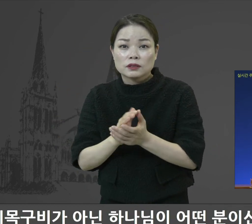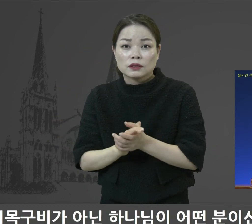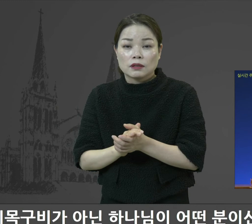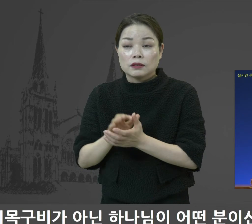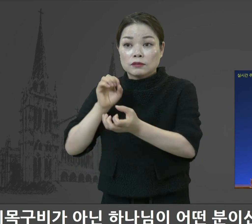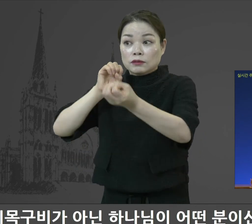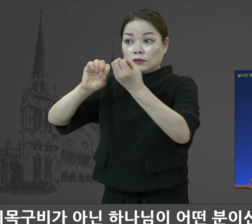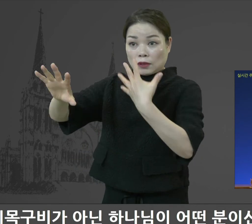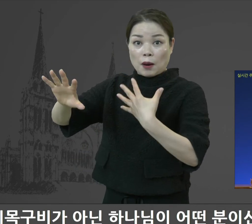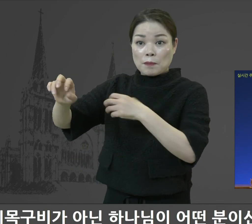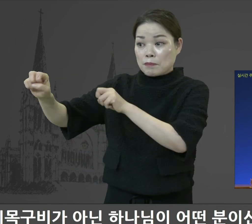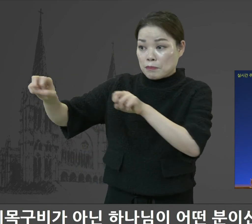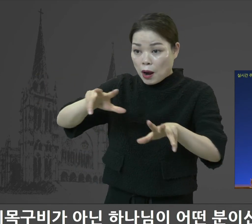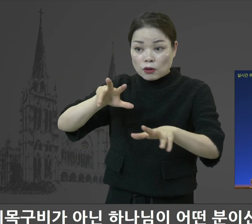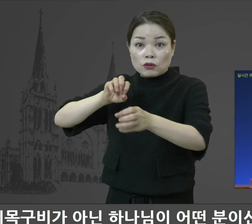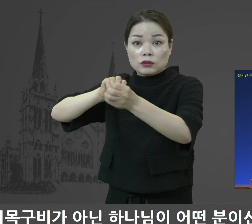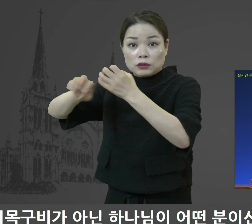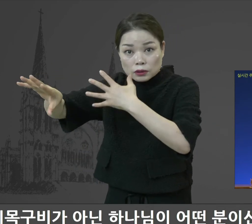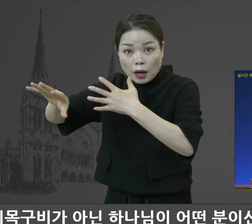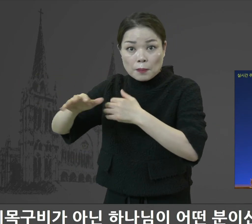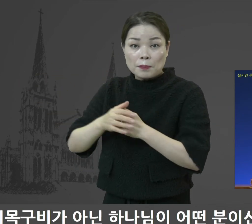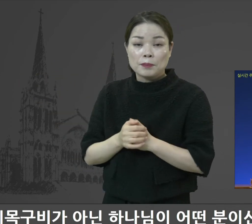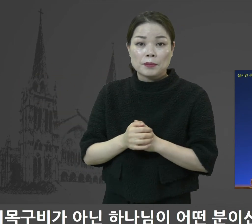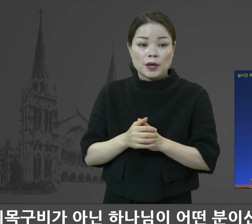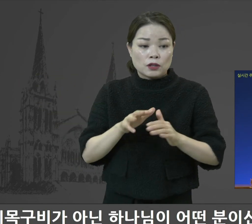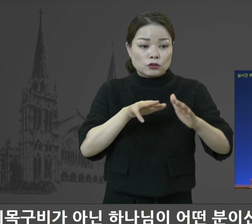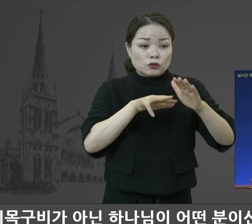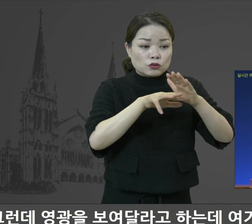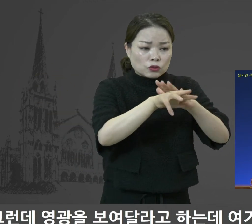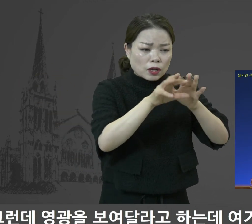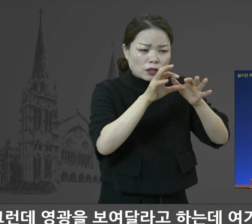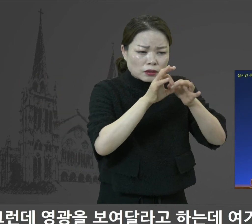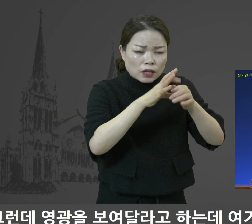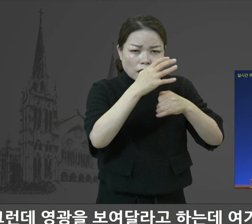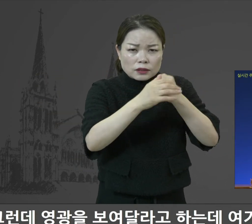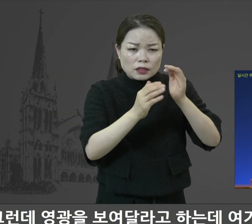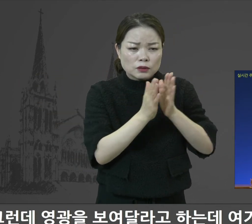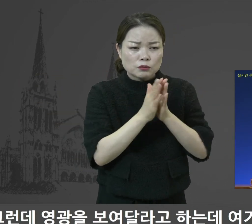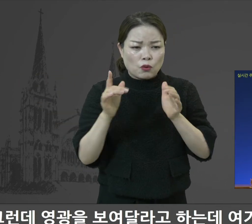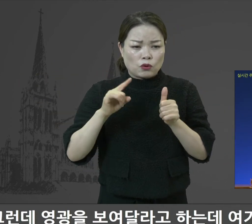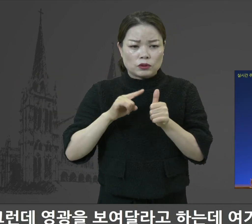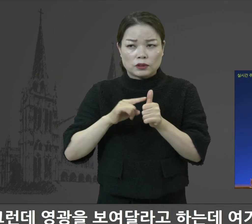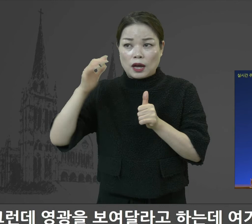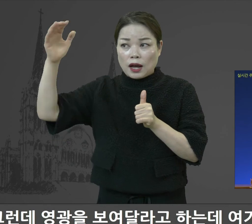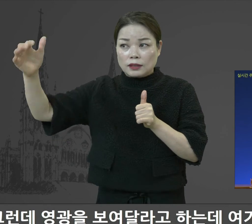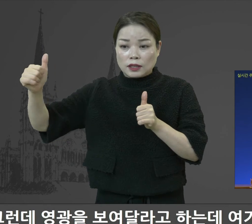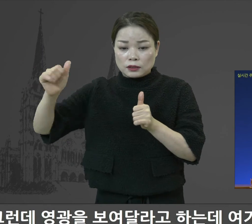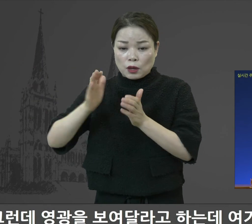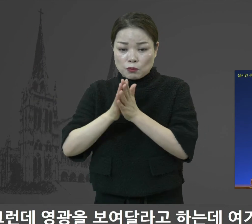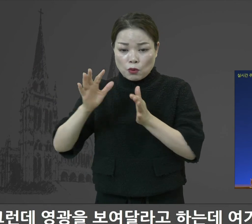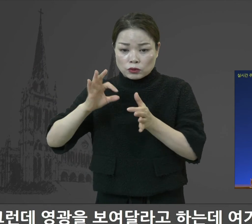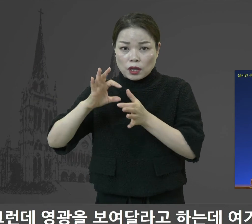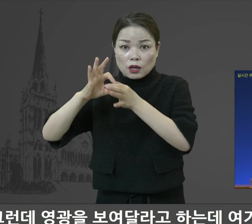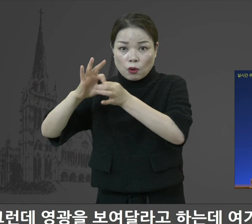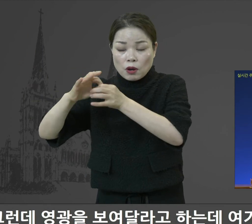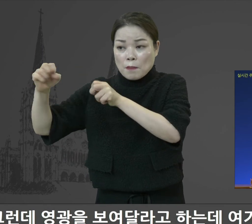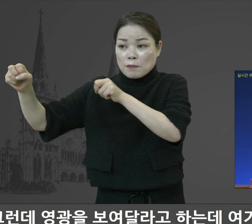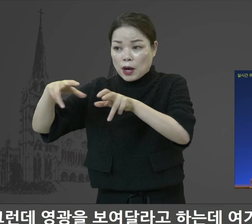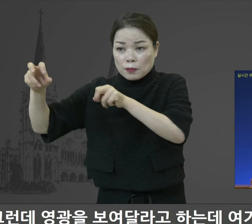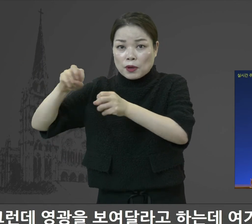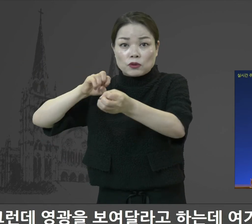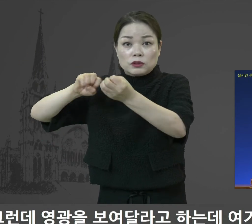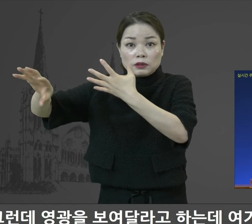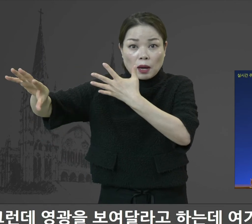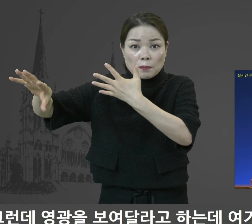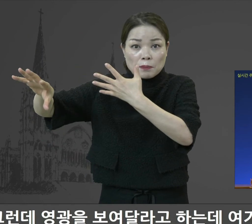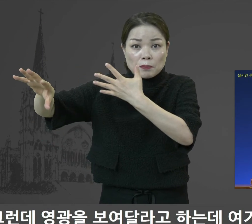들어주셔요. 계속 저와 여러분이 출애굽기를 통해서 하나님과 모세의 관계를 보게 되면 하나님이 제깍 들어주셔요.